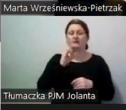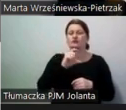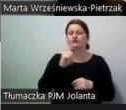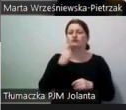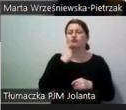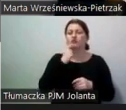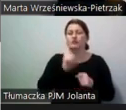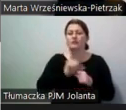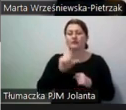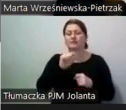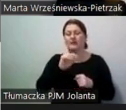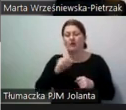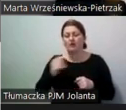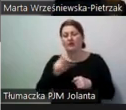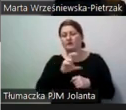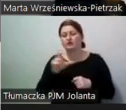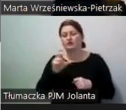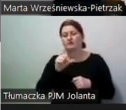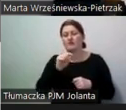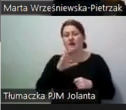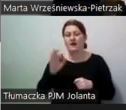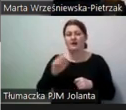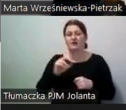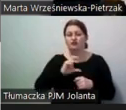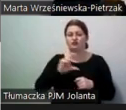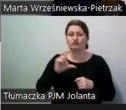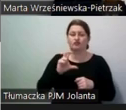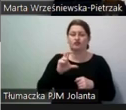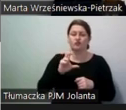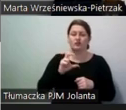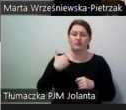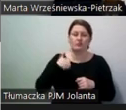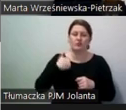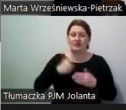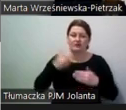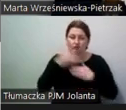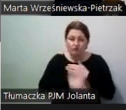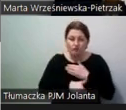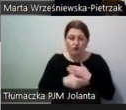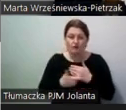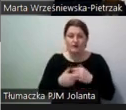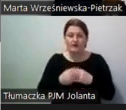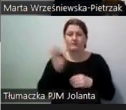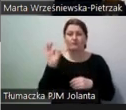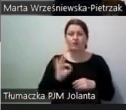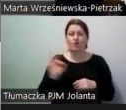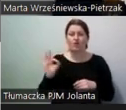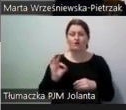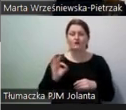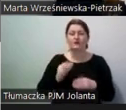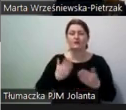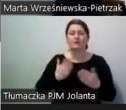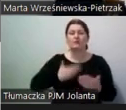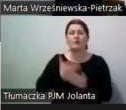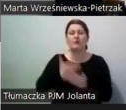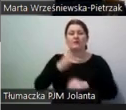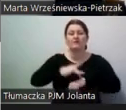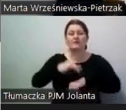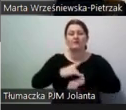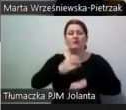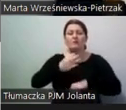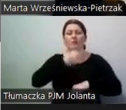PL, czy któryś z nich był może niezakończony, w procentach podana jest poprawność wykonania tego